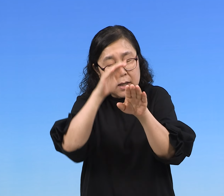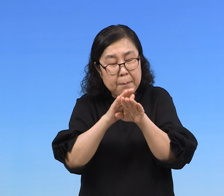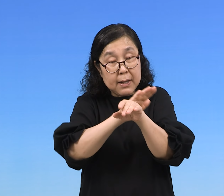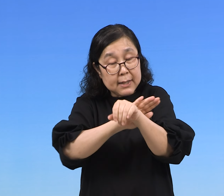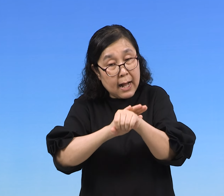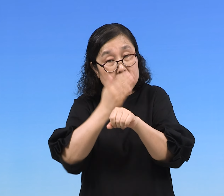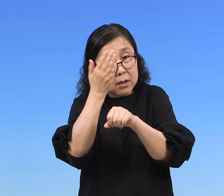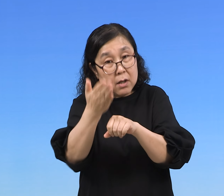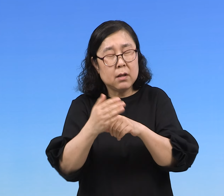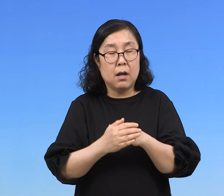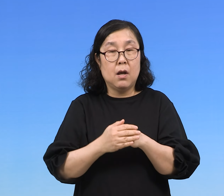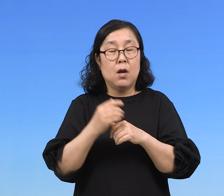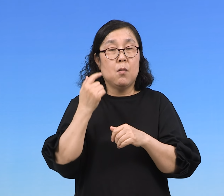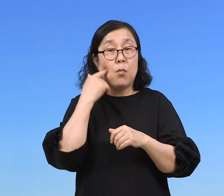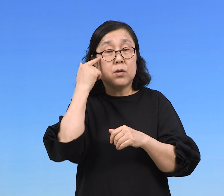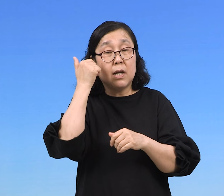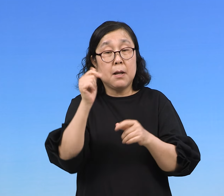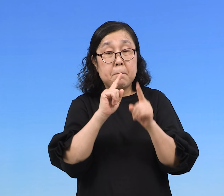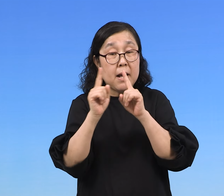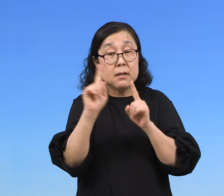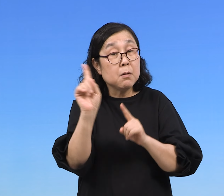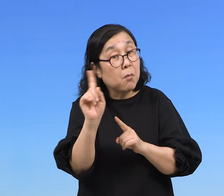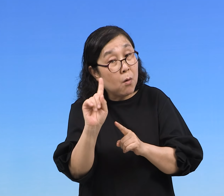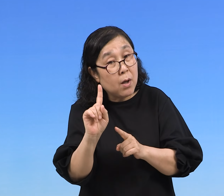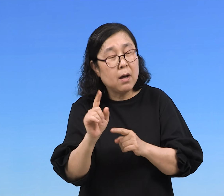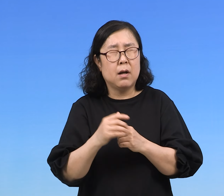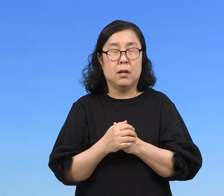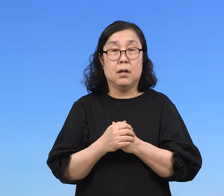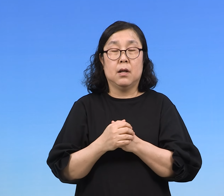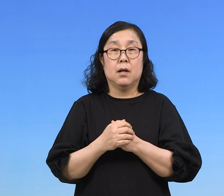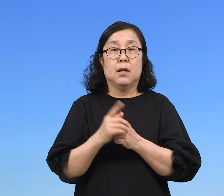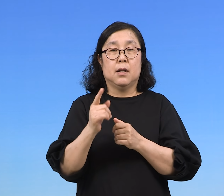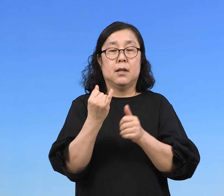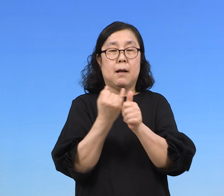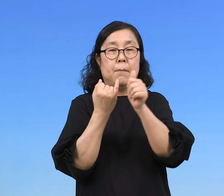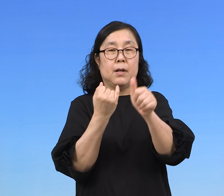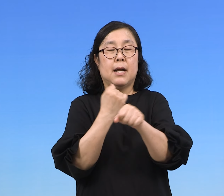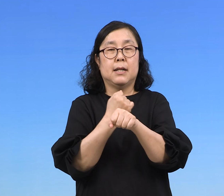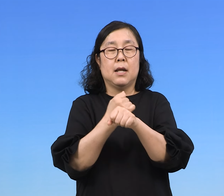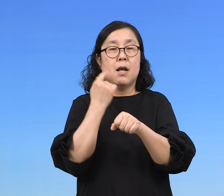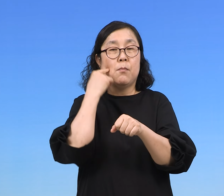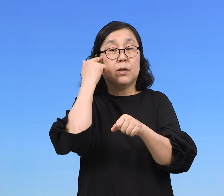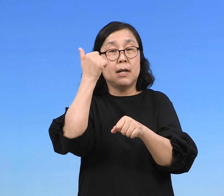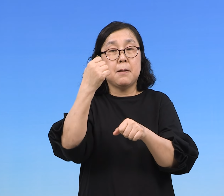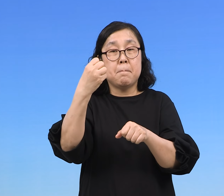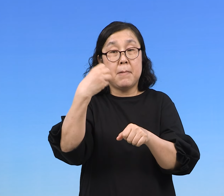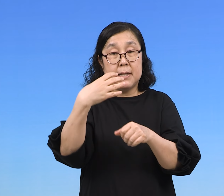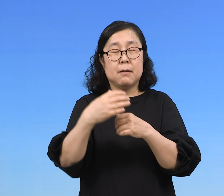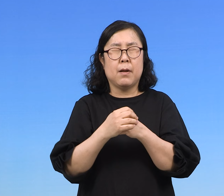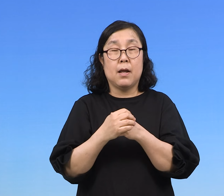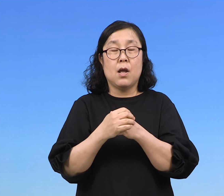예배 잘 드렸군요. 예배 중에 목사님이 무슨 말씀에 은혜를 받았냐 그러니까 그 남편이 하는 말이, 오늘